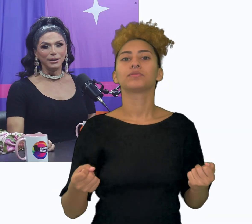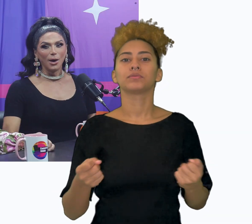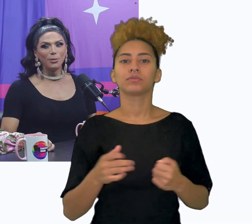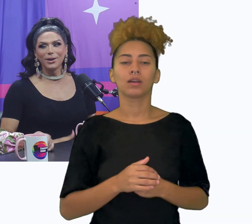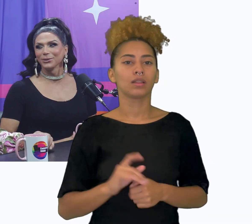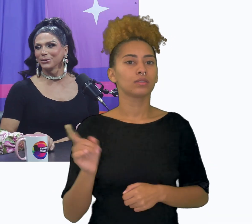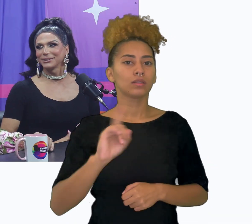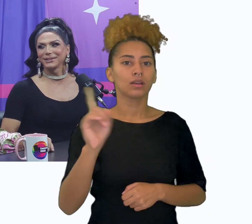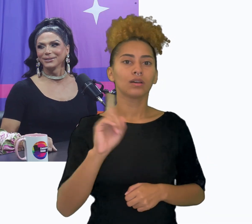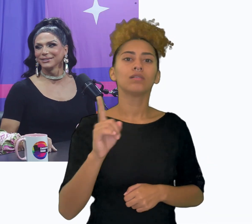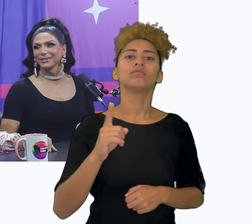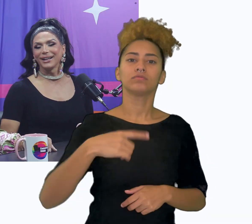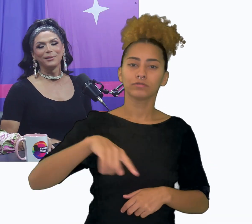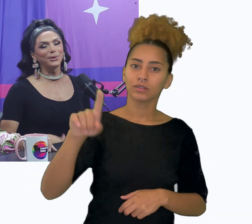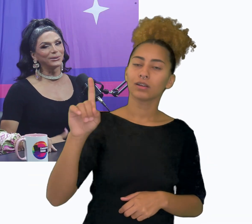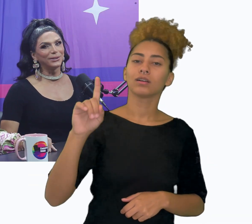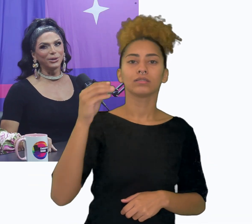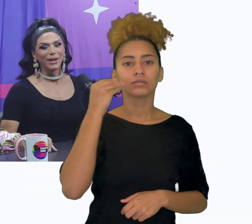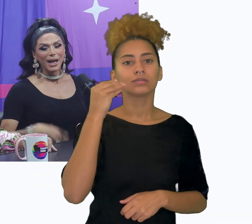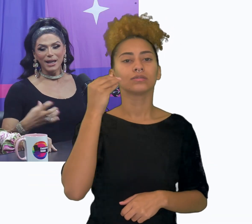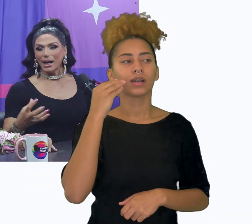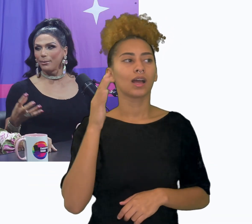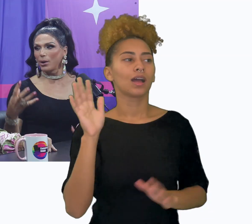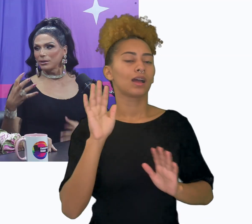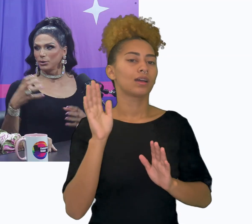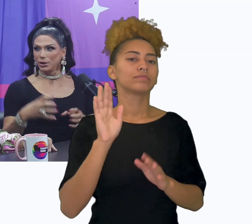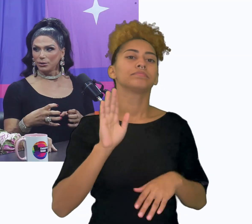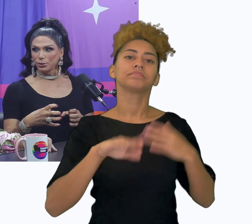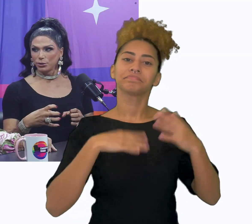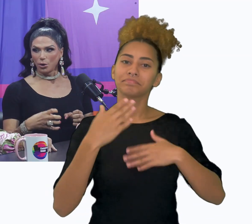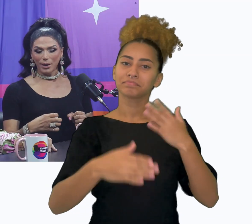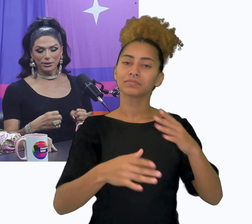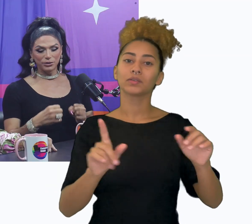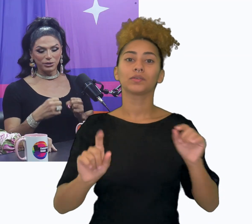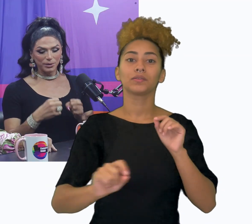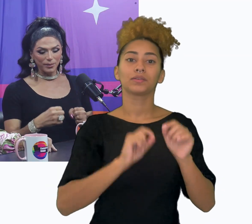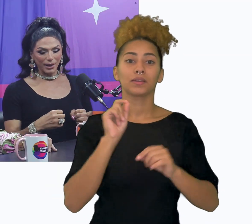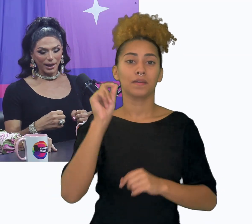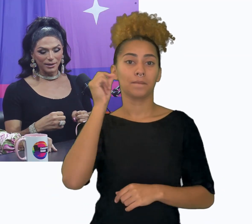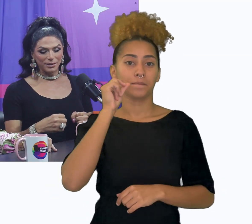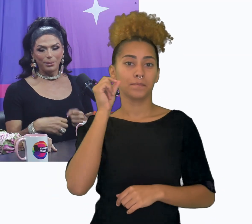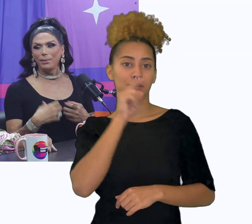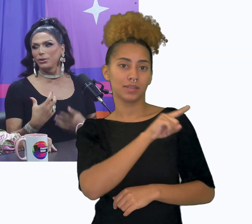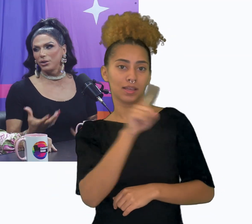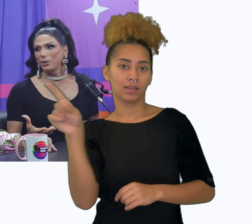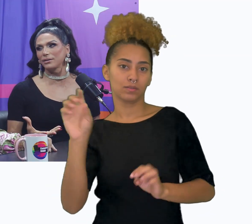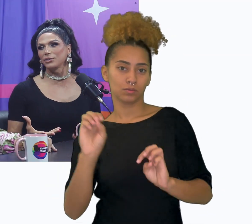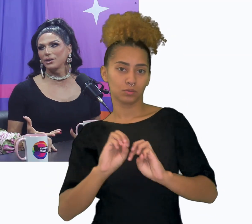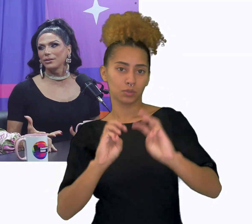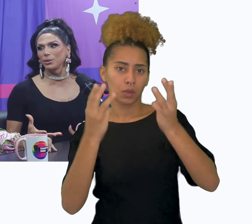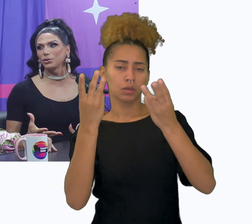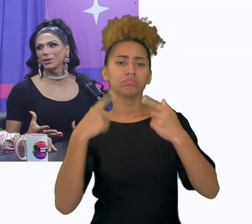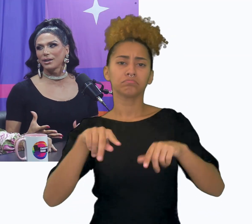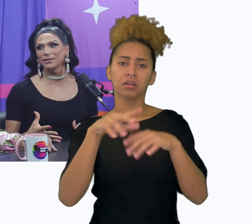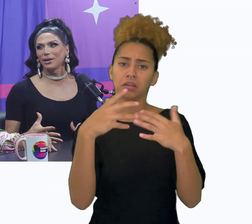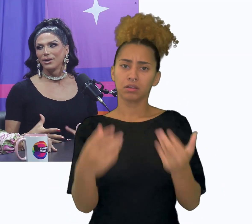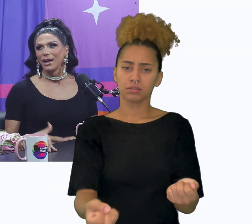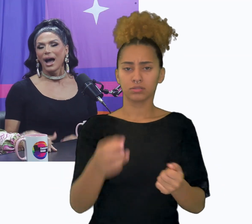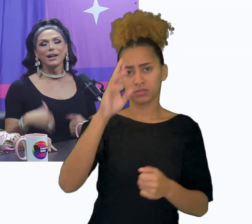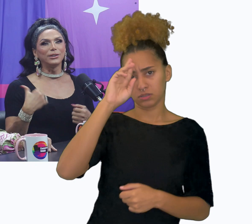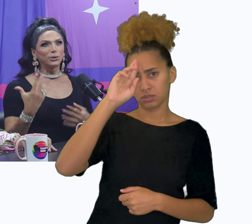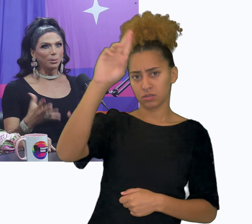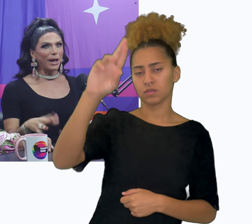Não, mulher, eu não consigo, não sei o que. Aí pronto, aí foi. E acabou que as meninas do show, elas elas se permitiram esse tipo de